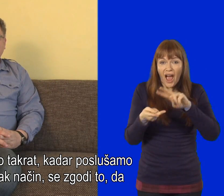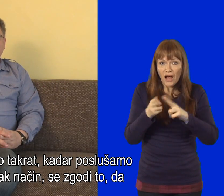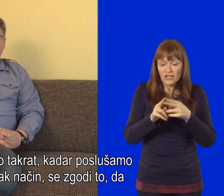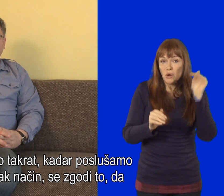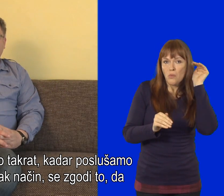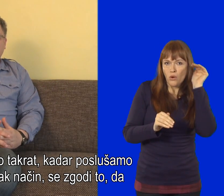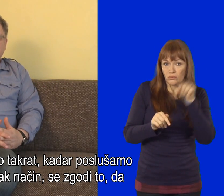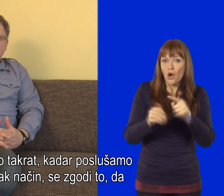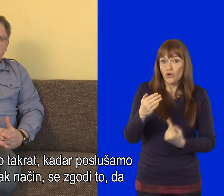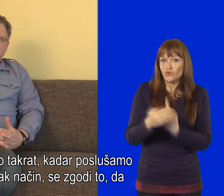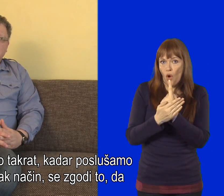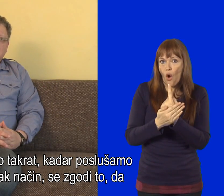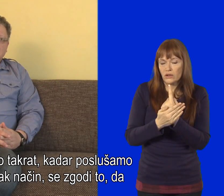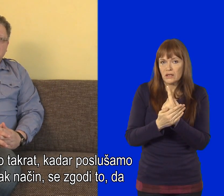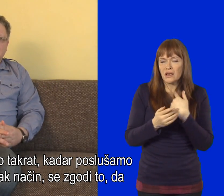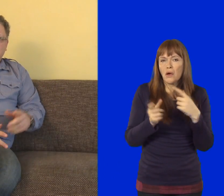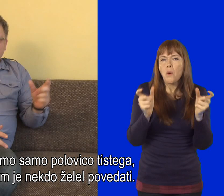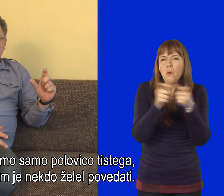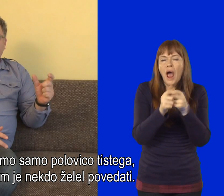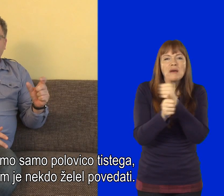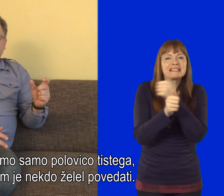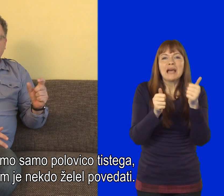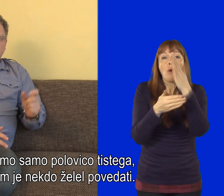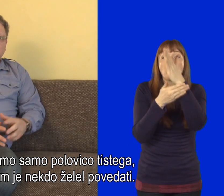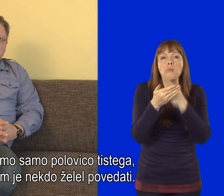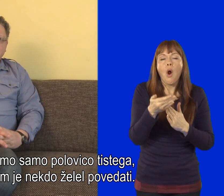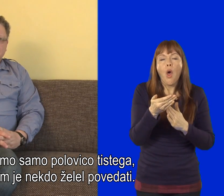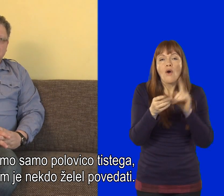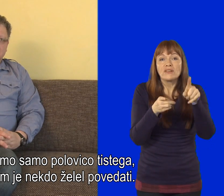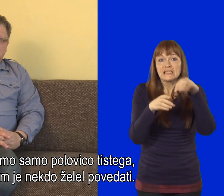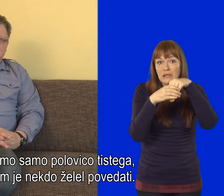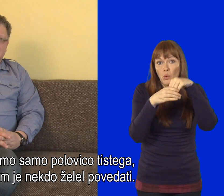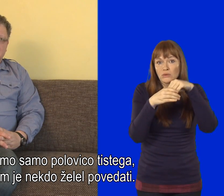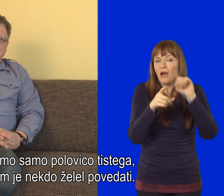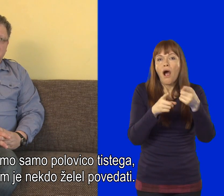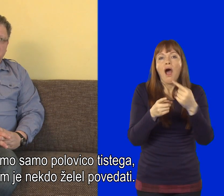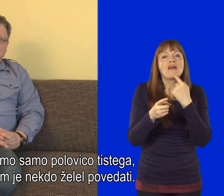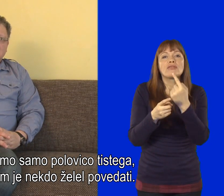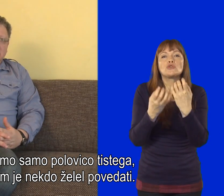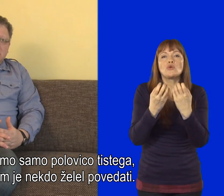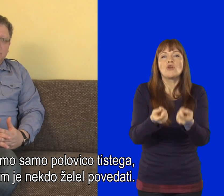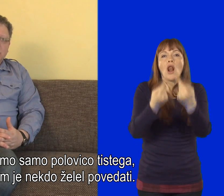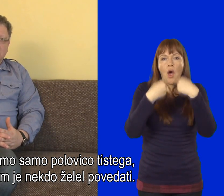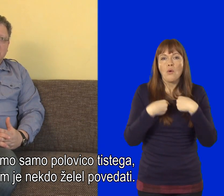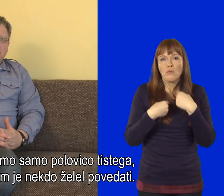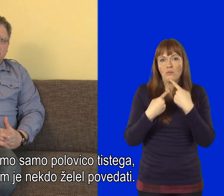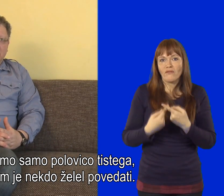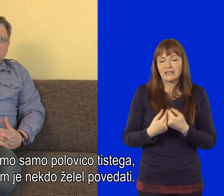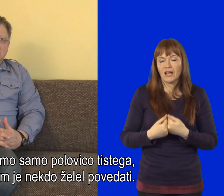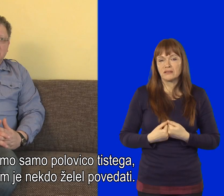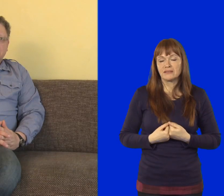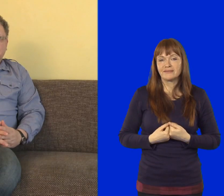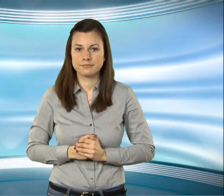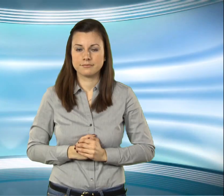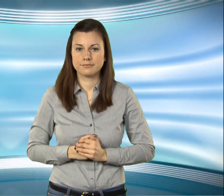tak način poslušamo, se zgodi to, da ujamemo samo polovico tistega, kar nam je nekdo želel